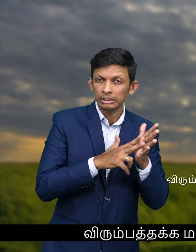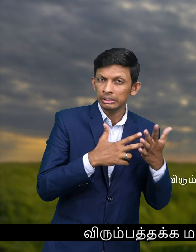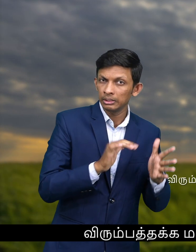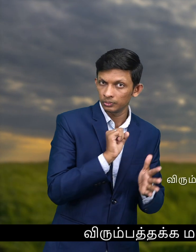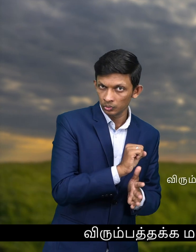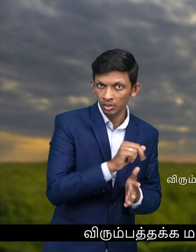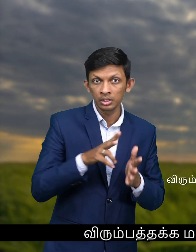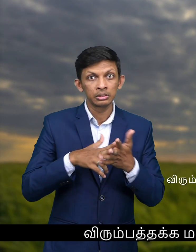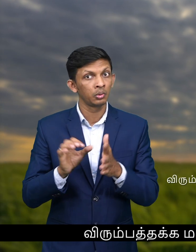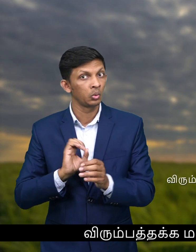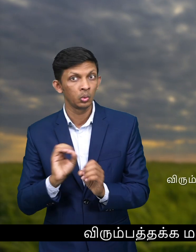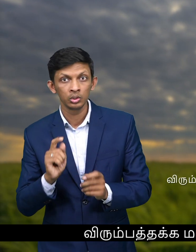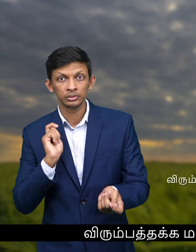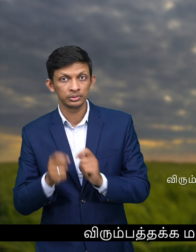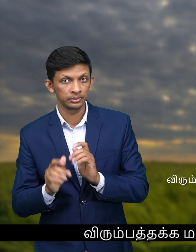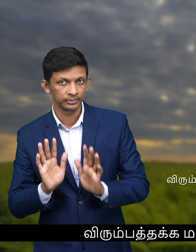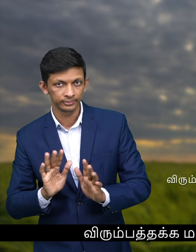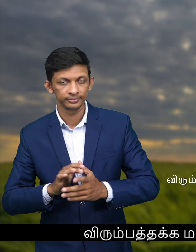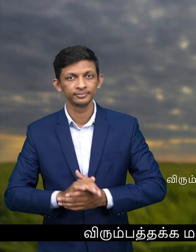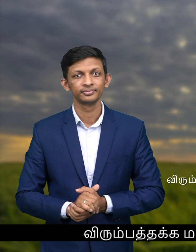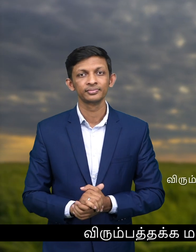விரும்பத்தக்க மற்றும் விரும்பத்தகாத மாற்றங்கள்,